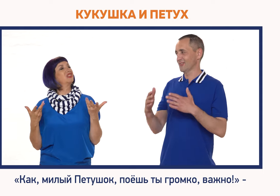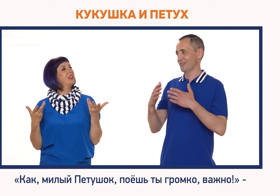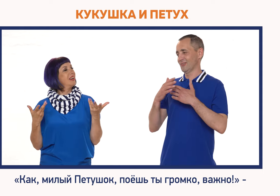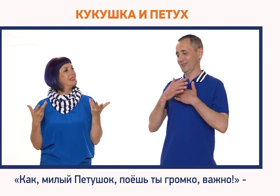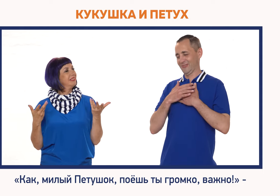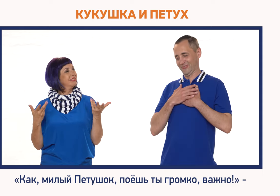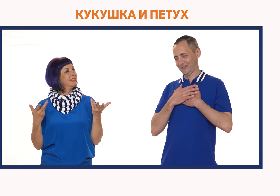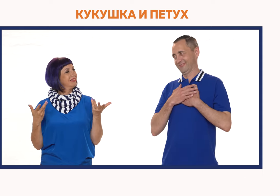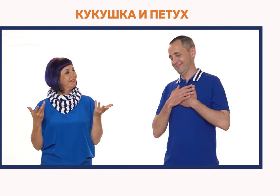важно.